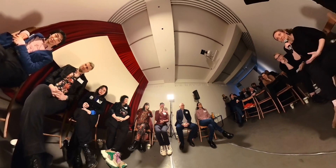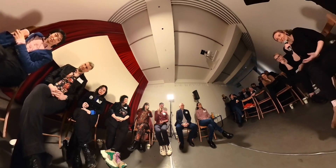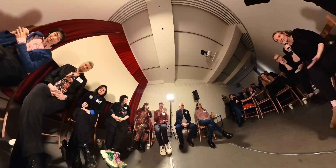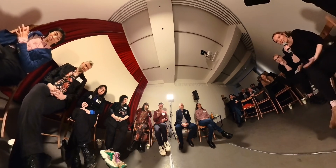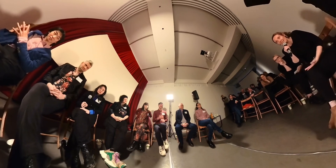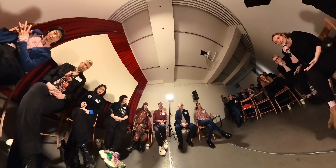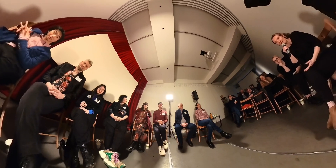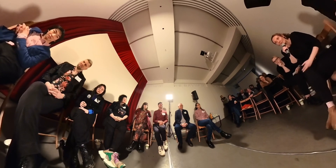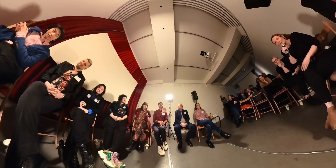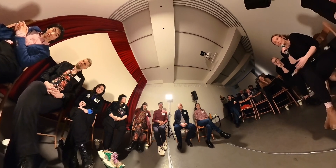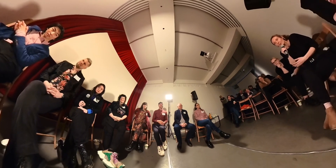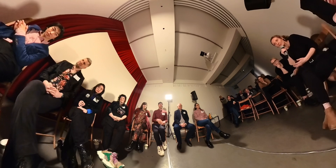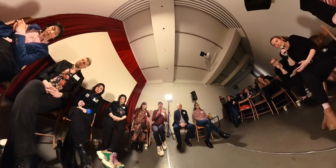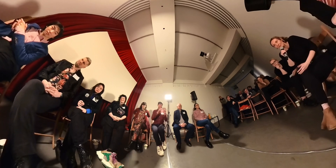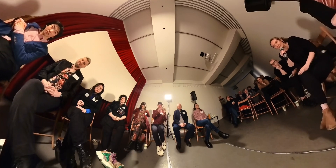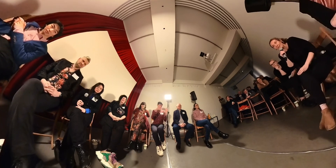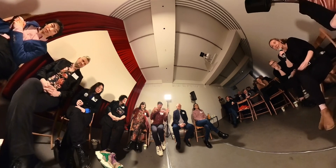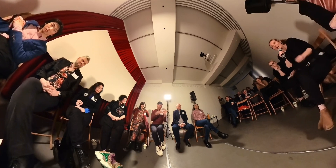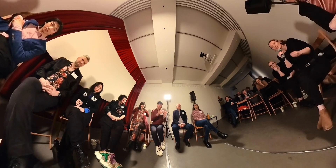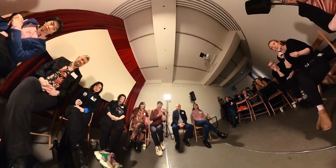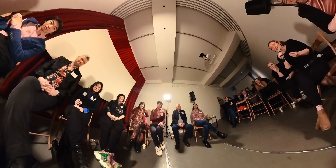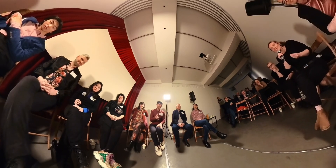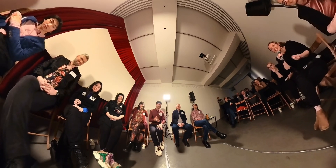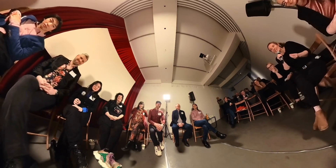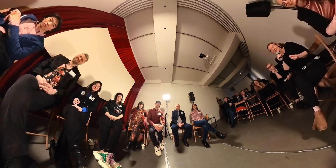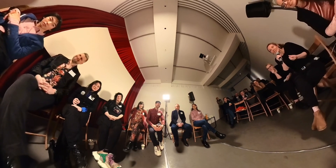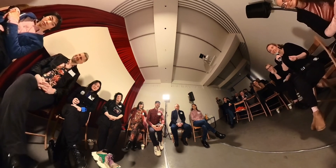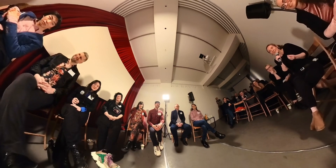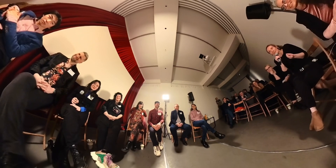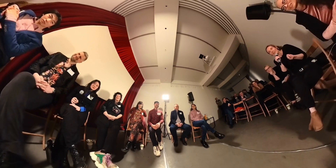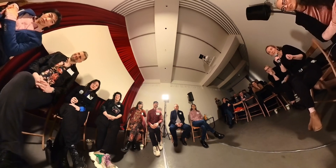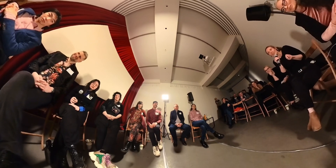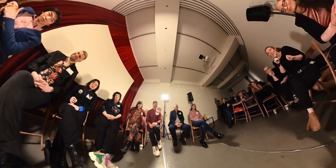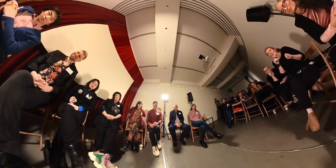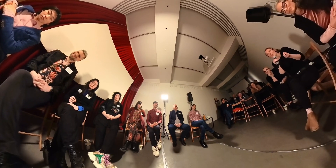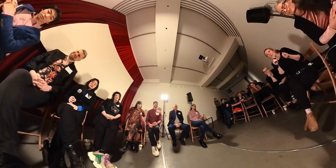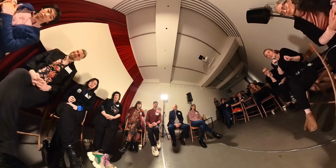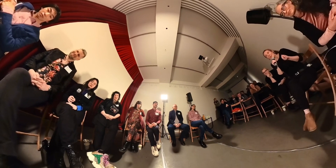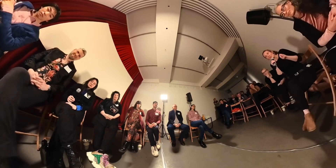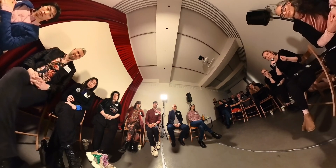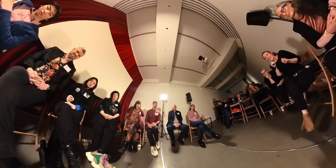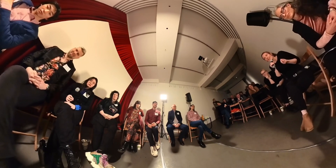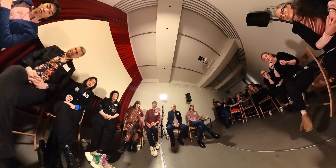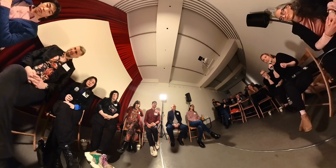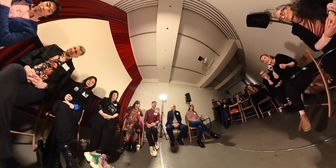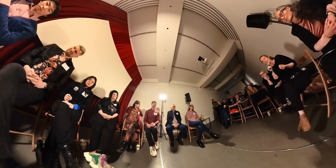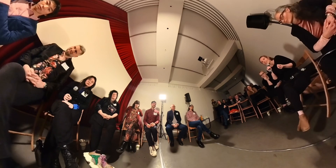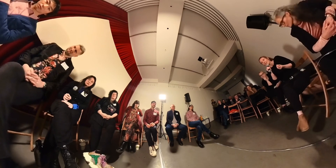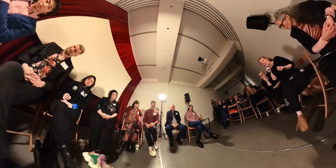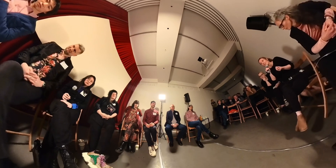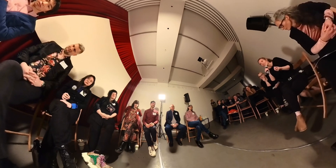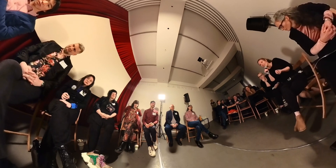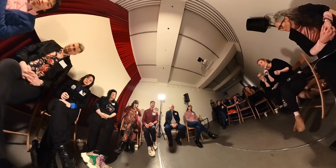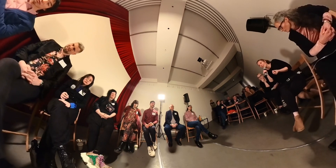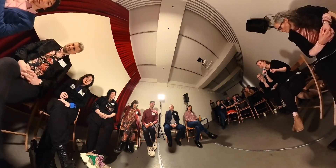protože je to tak strašná legrace třeba, nebo něco nevím. A jsou to vlastně jako taky takové, jako používáme česká slova